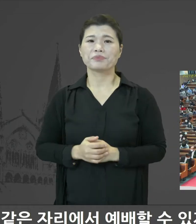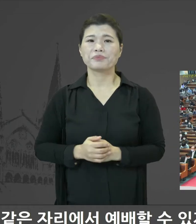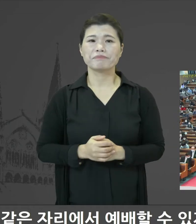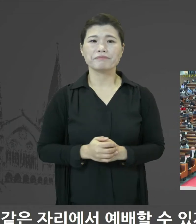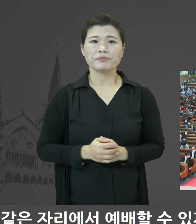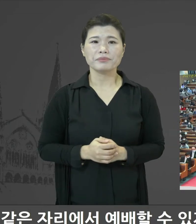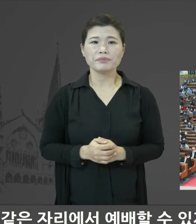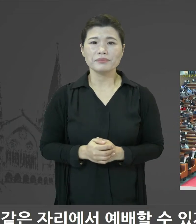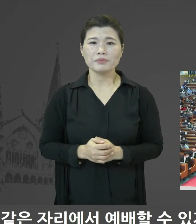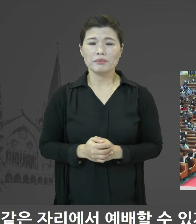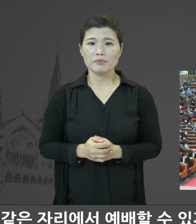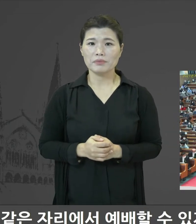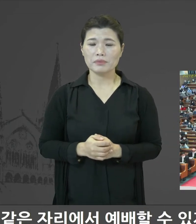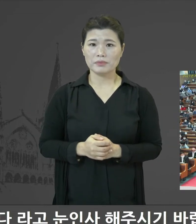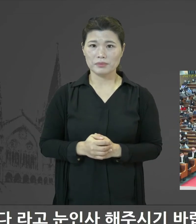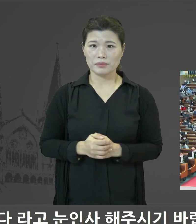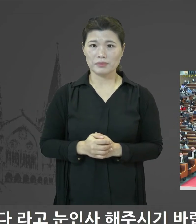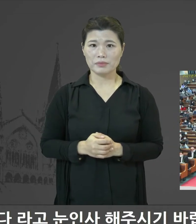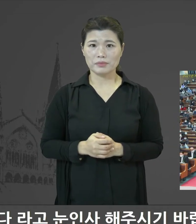감사합니다.